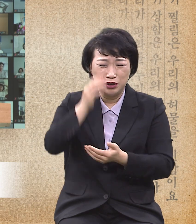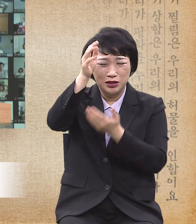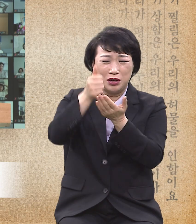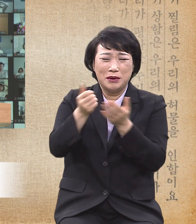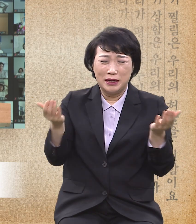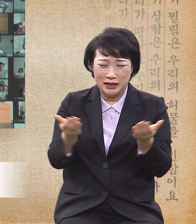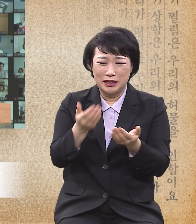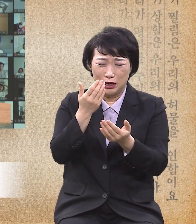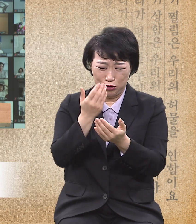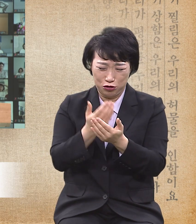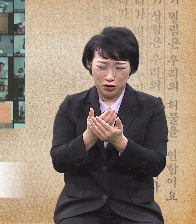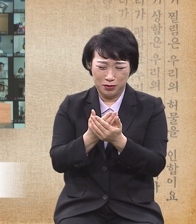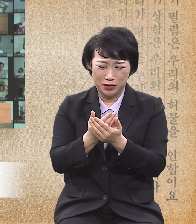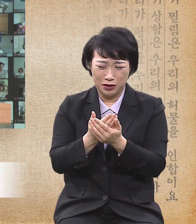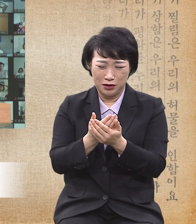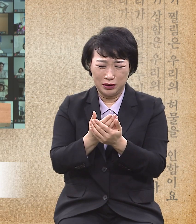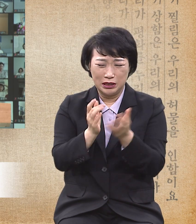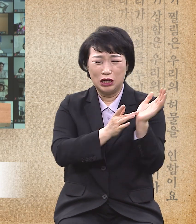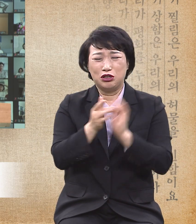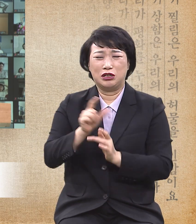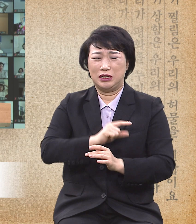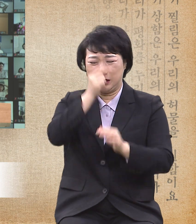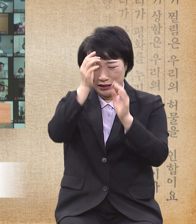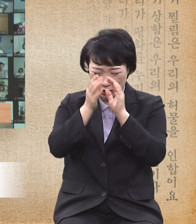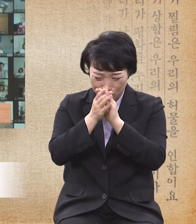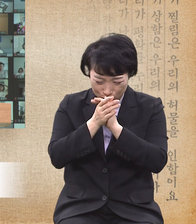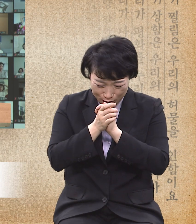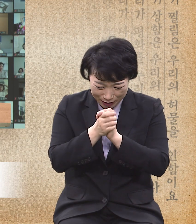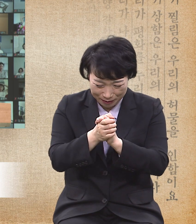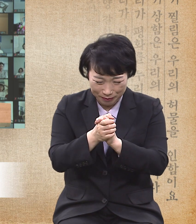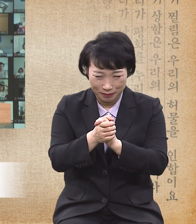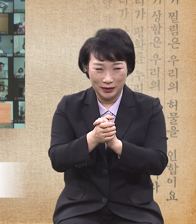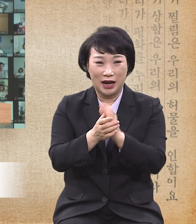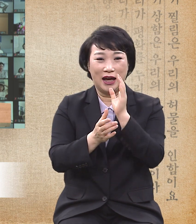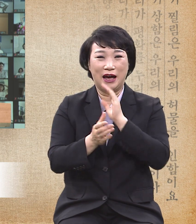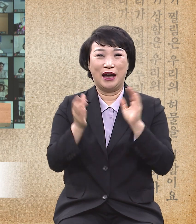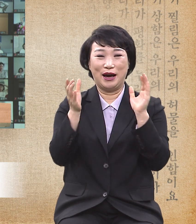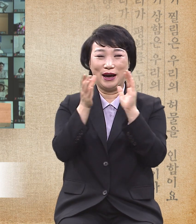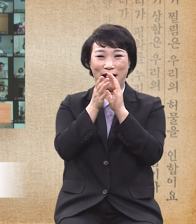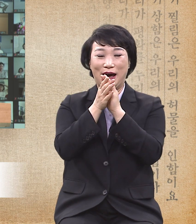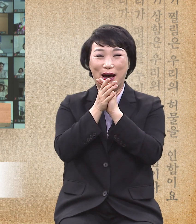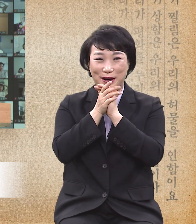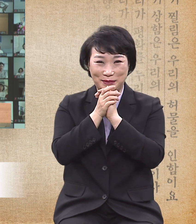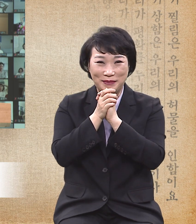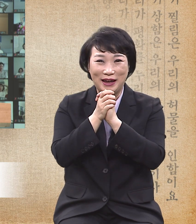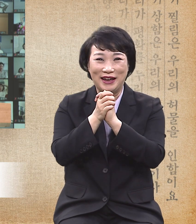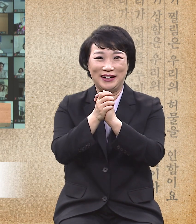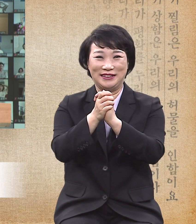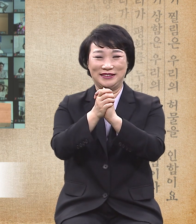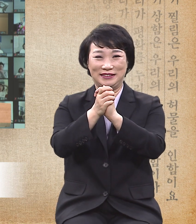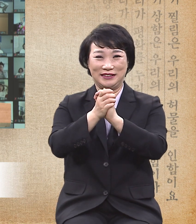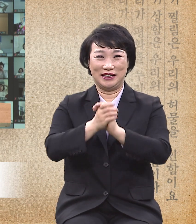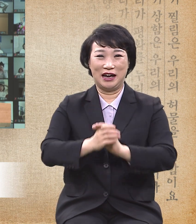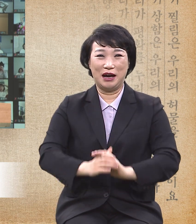성령이 일하시옵소서. 예수님 이름으로 기도드리옵나이다.